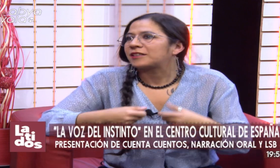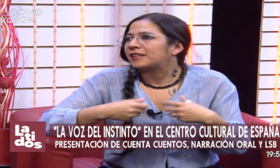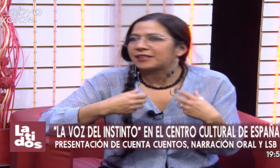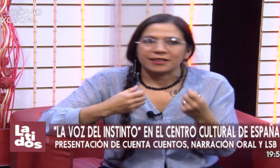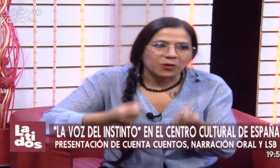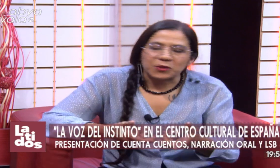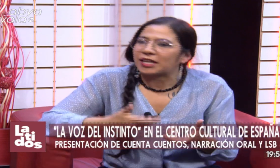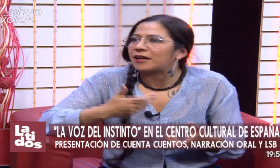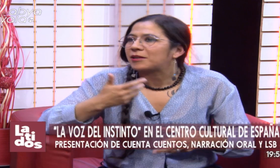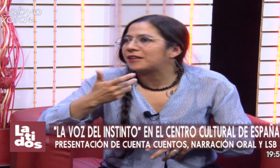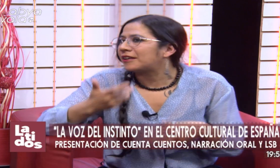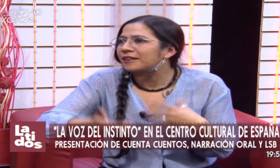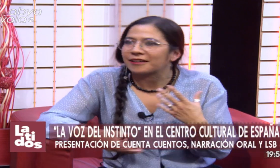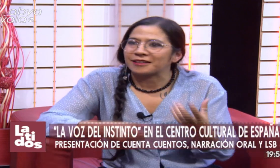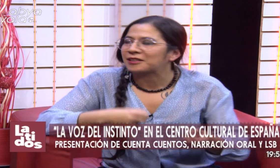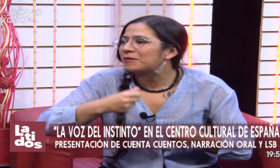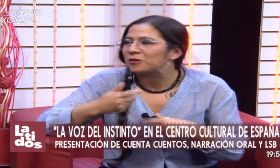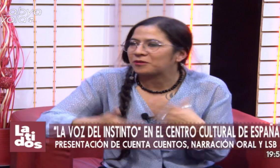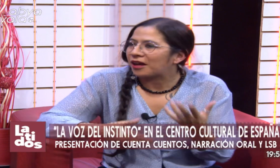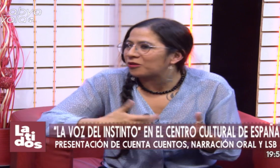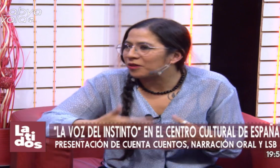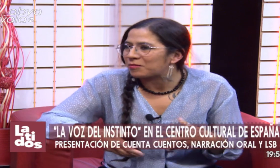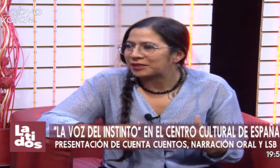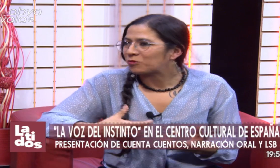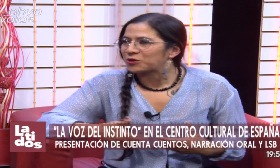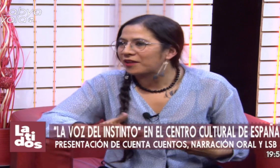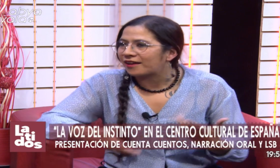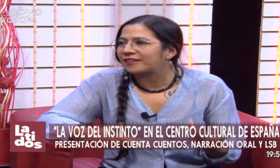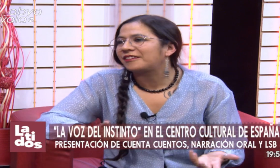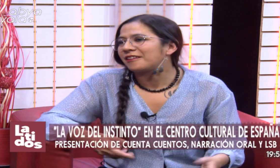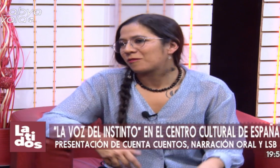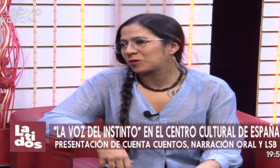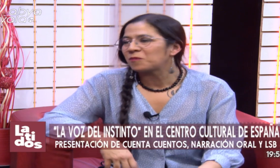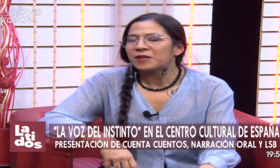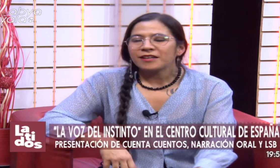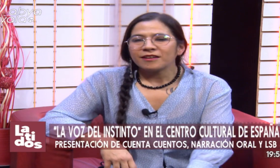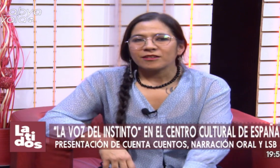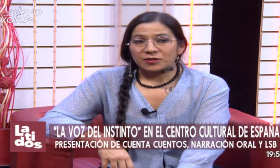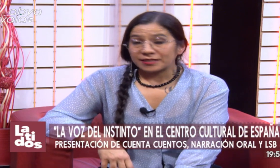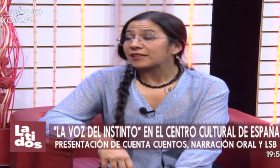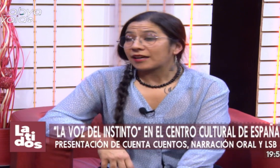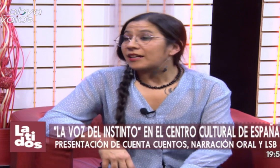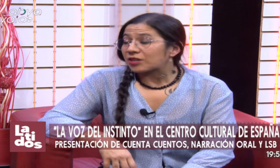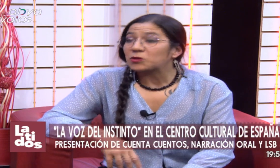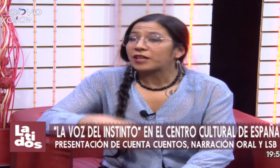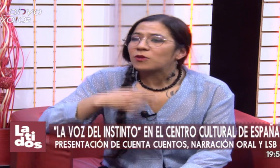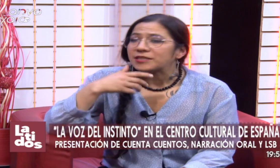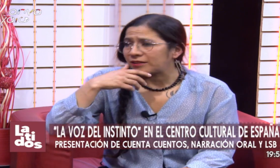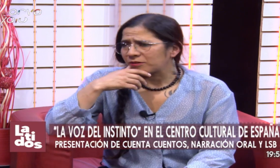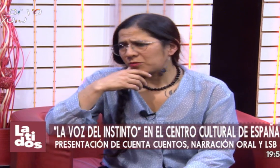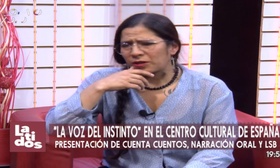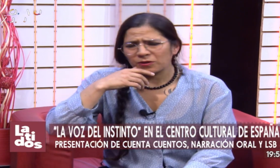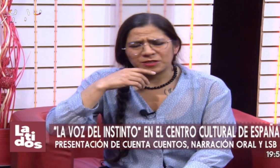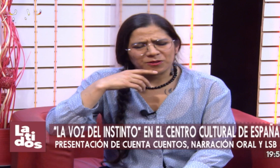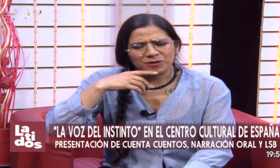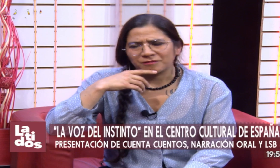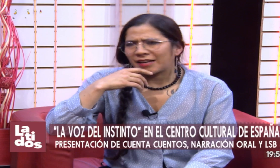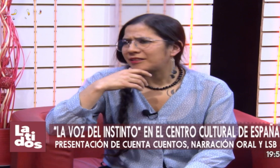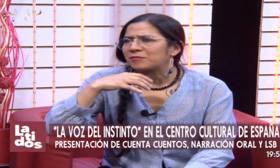tener un quiebre, que tiene que haber alguna parte emocionante, digamos, ¿no? Entonces, el resultado es lindo, porque los chicos son altamente